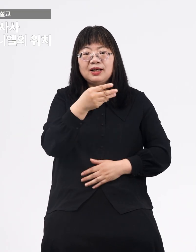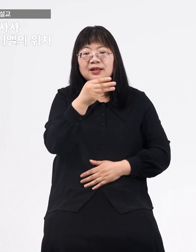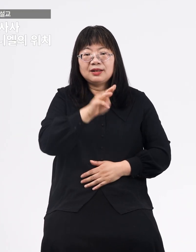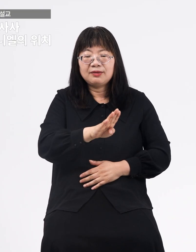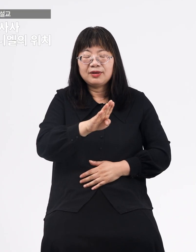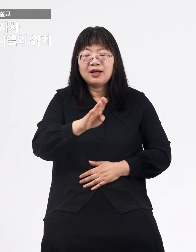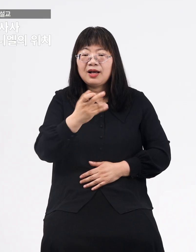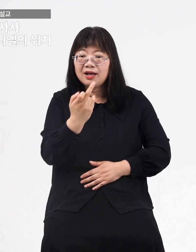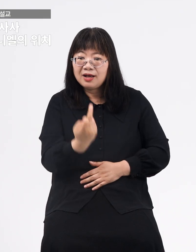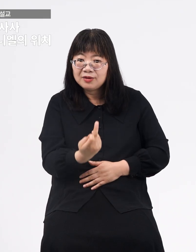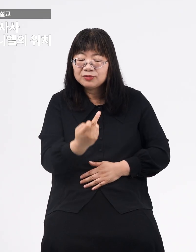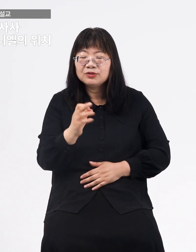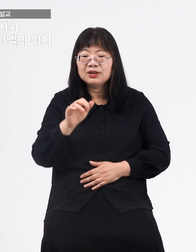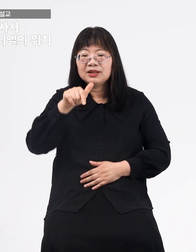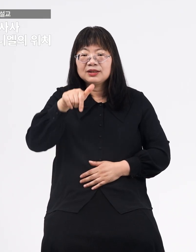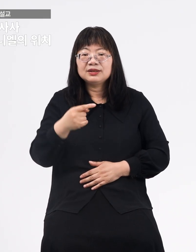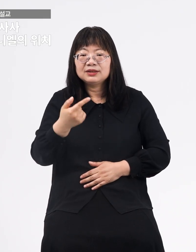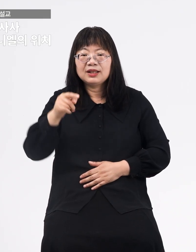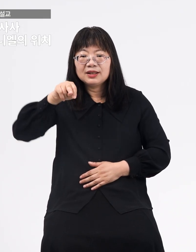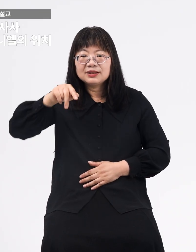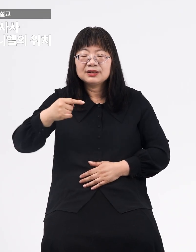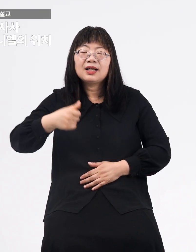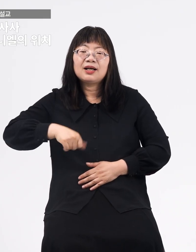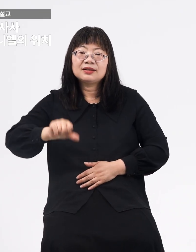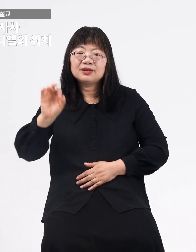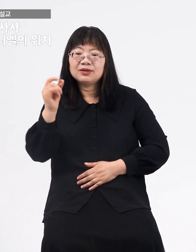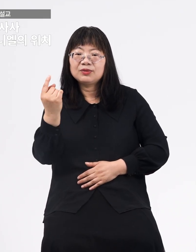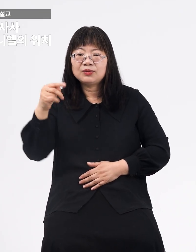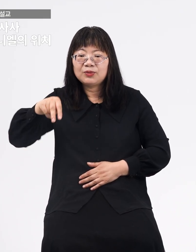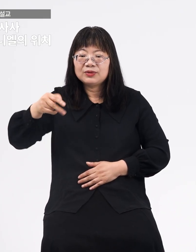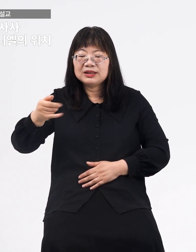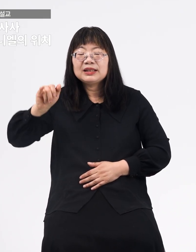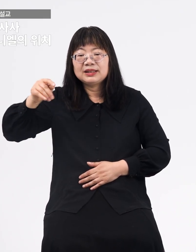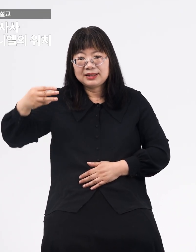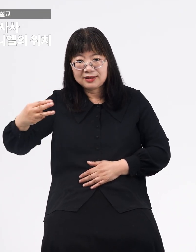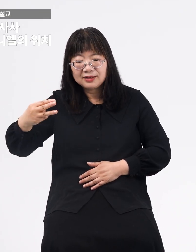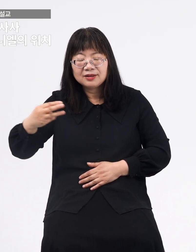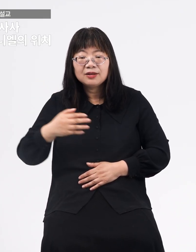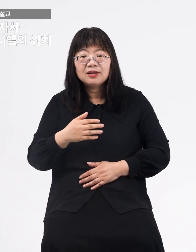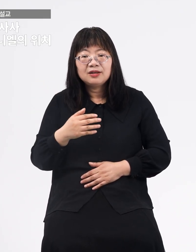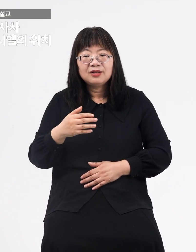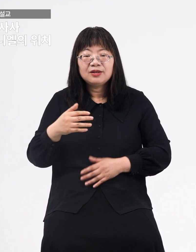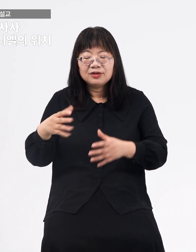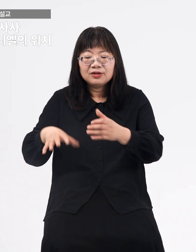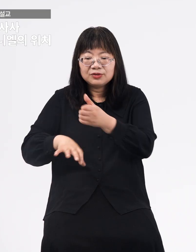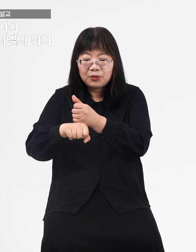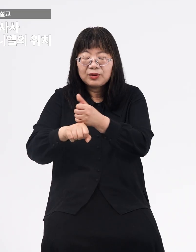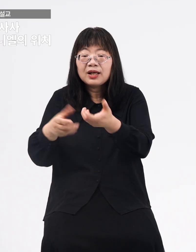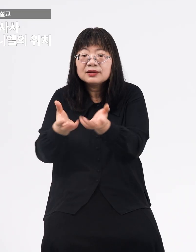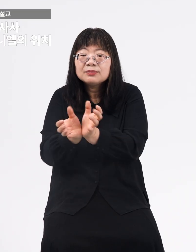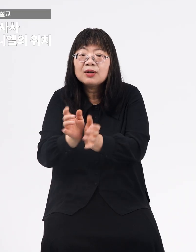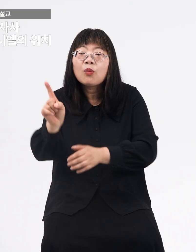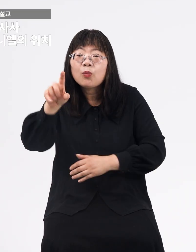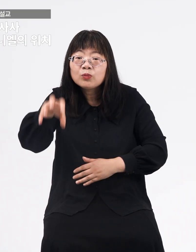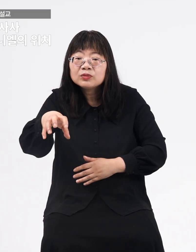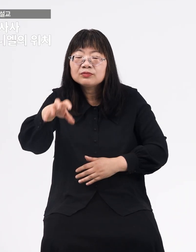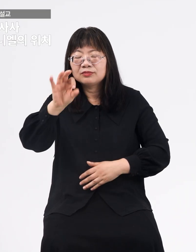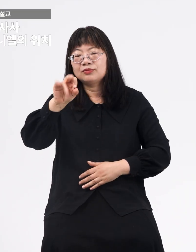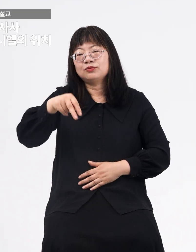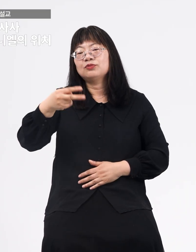아들 온니엘. 그 온니엘은 어느 지파입니까? 유다 지파입니다.